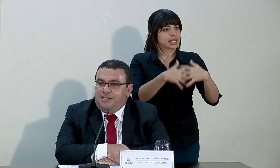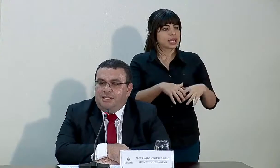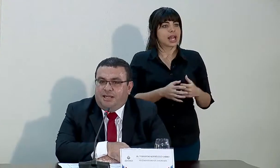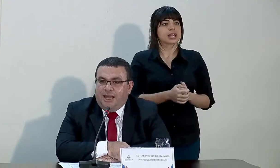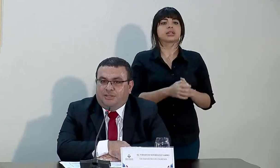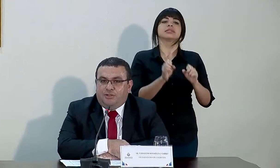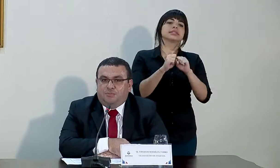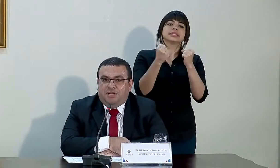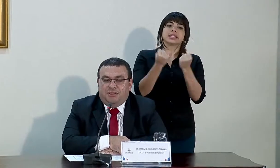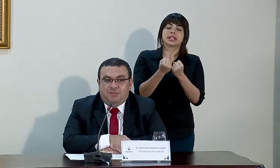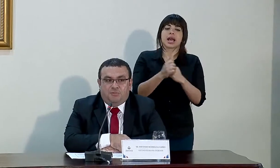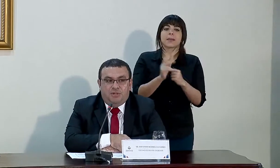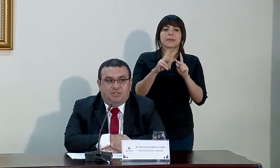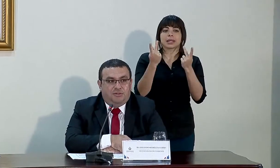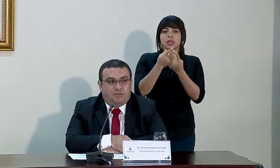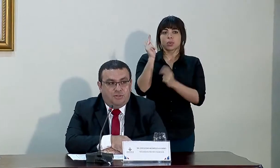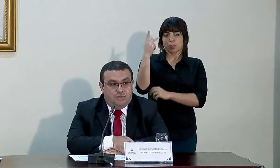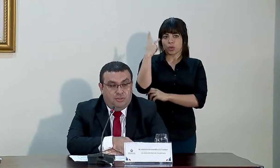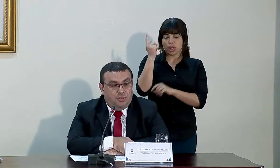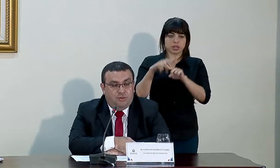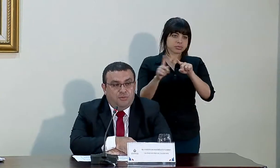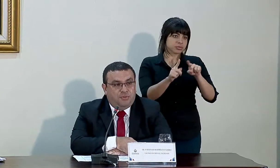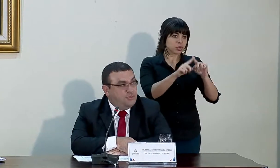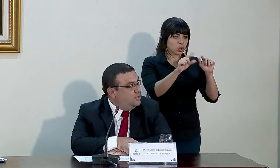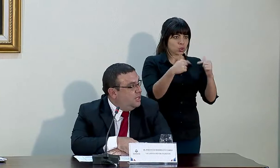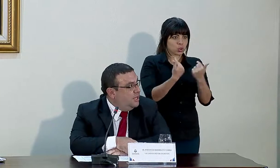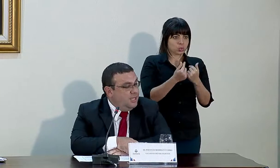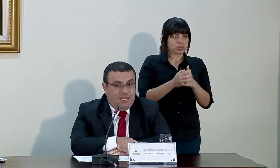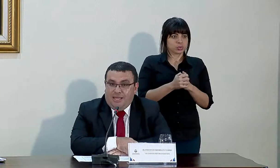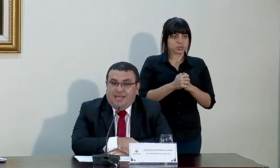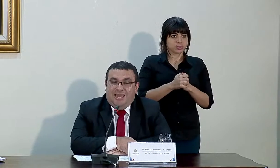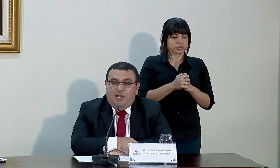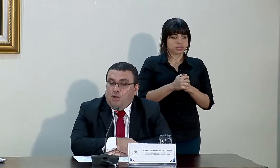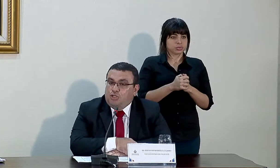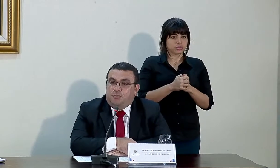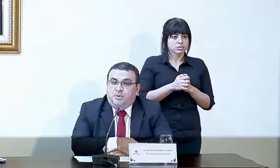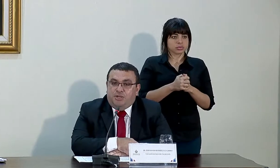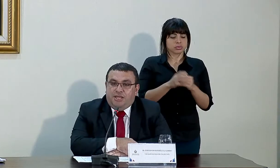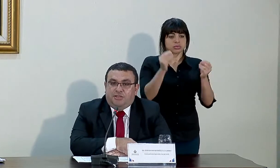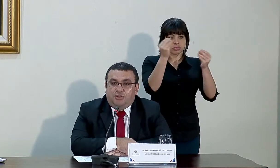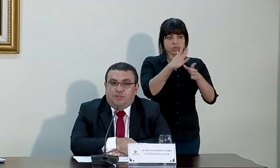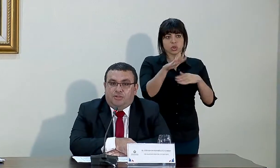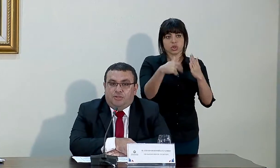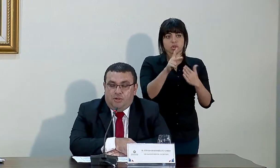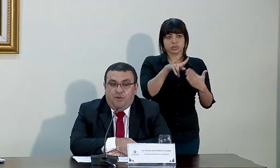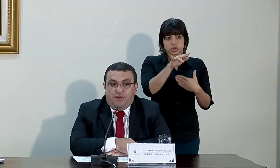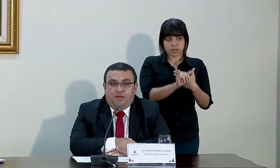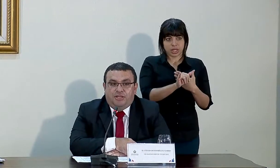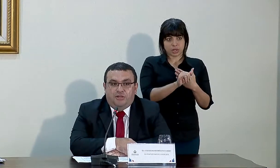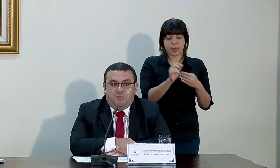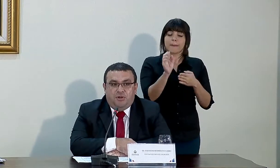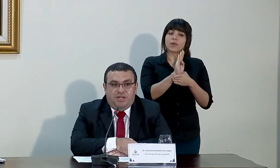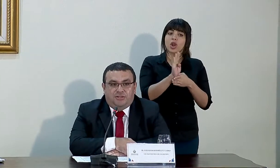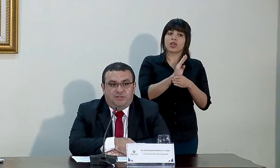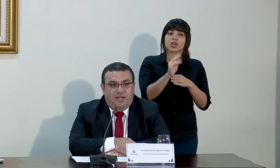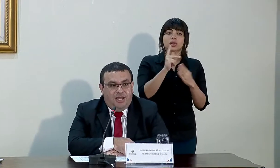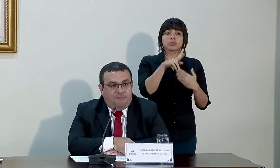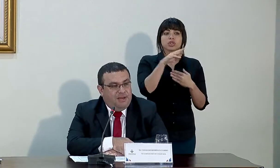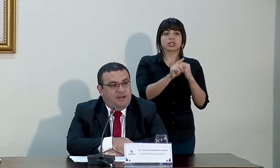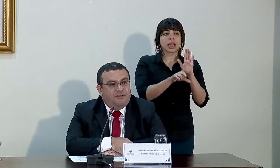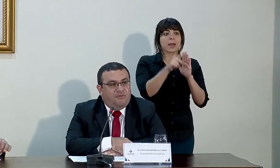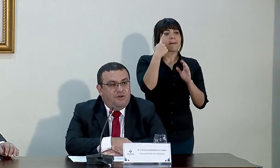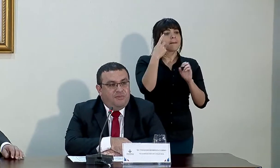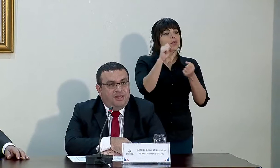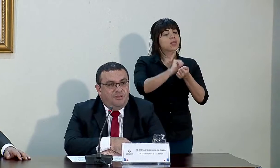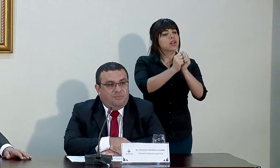empresariales, sindicatos, partidos políticos y otros grupos, los proyectos, los borradores de los proyectos de ley